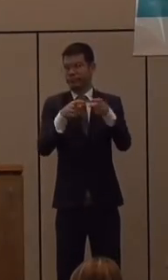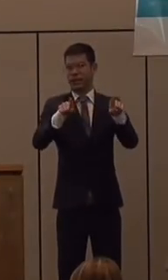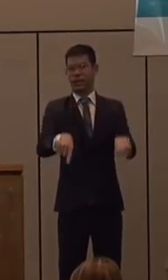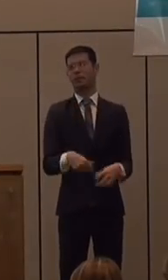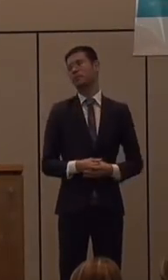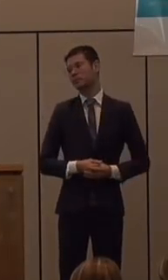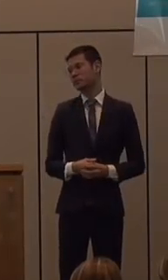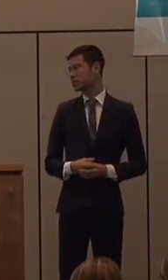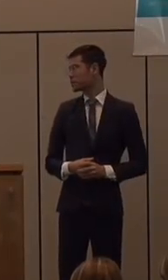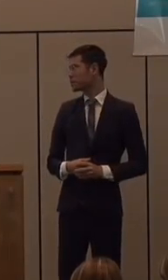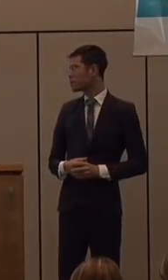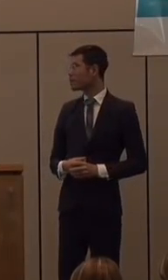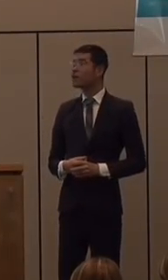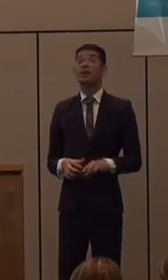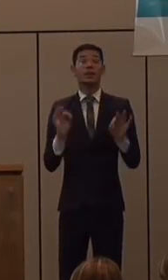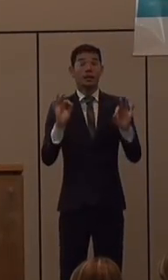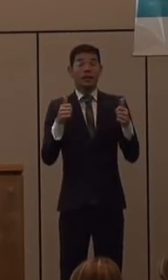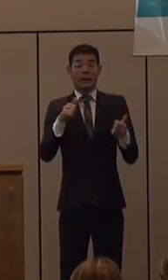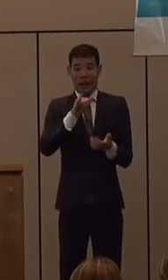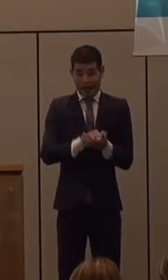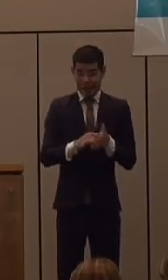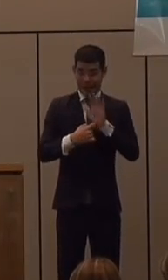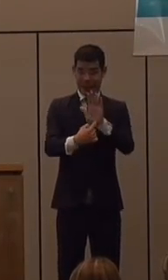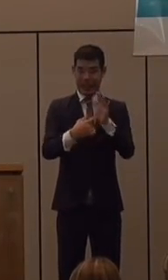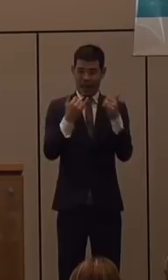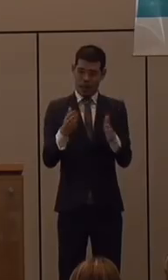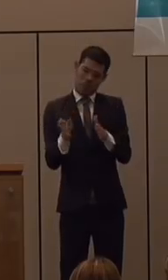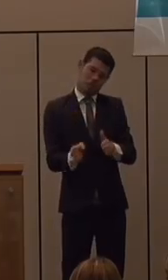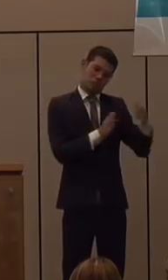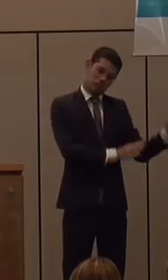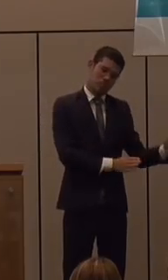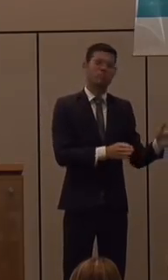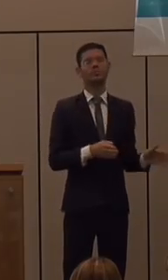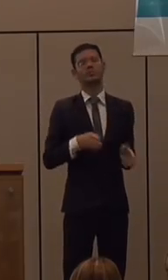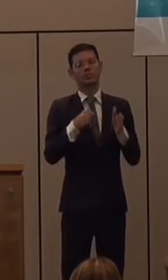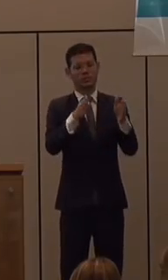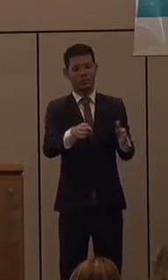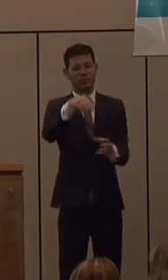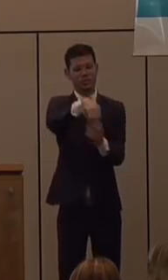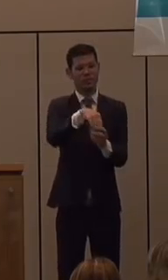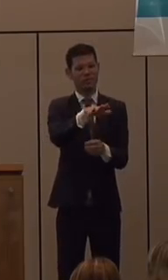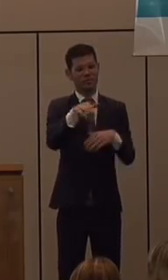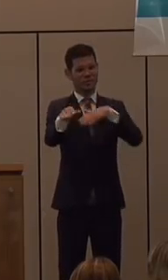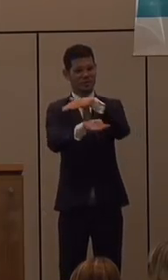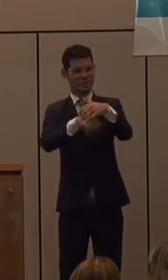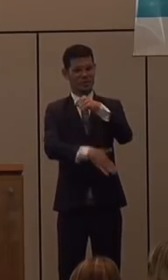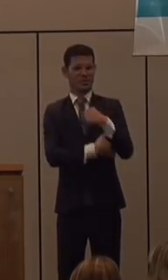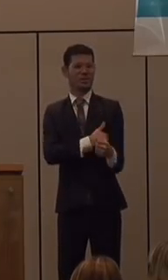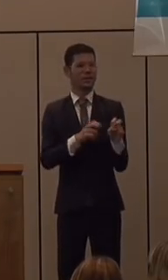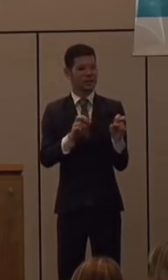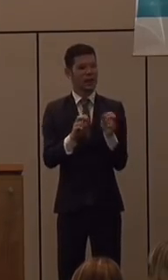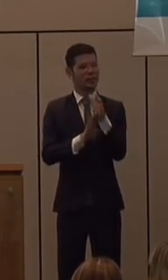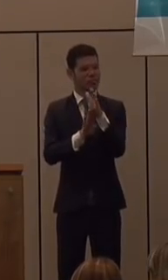bueno muy bien con esto quiero pasar ahora nuestra otra área del ministerio que es el tema de desarrollo